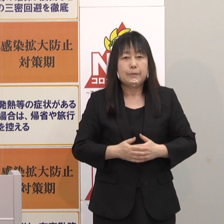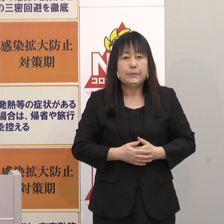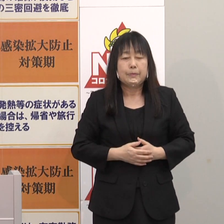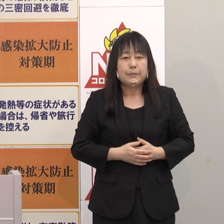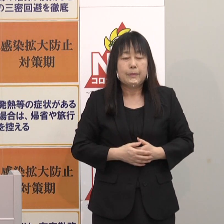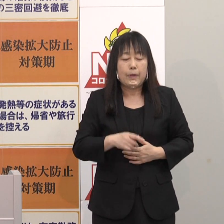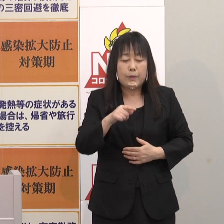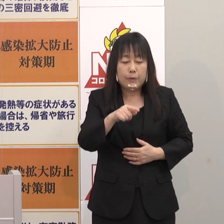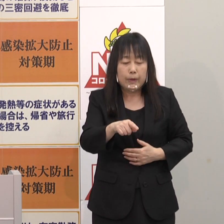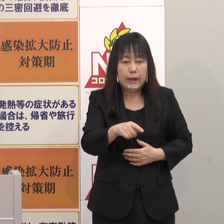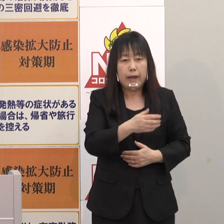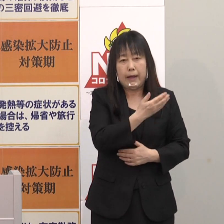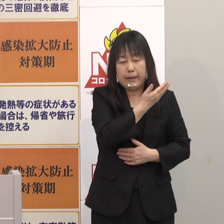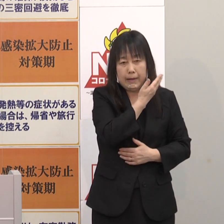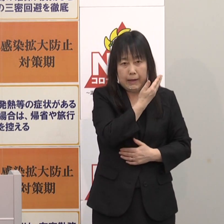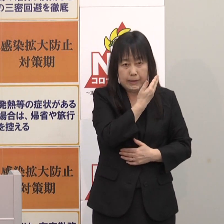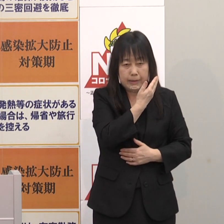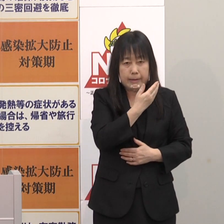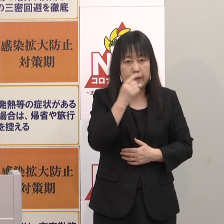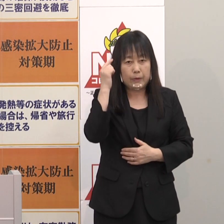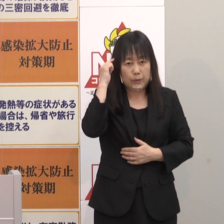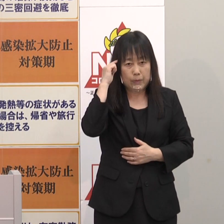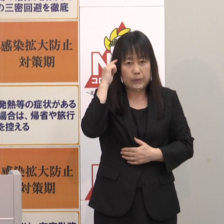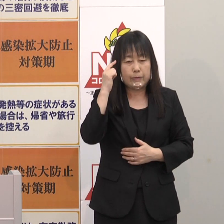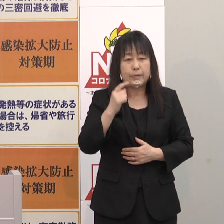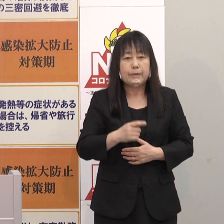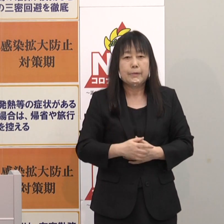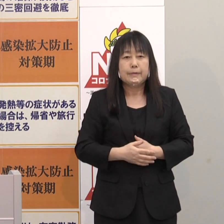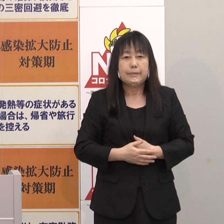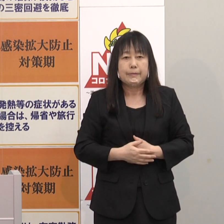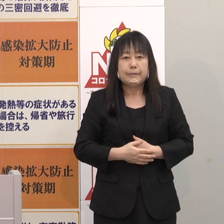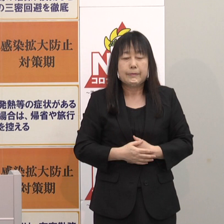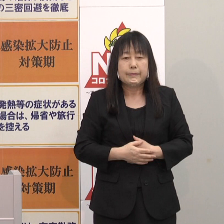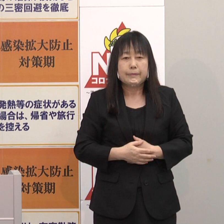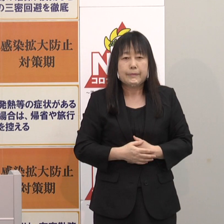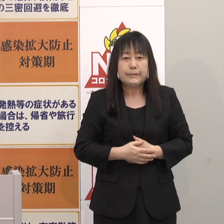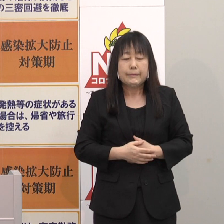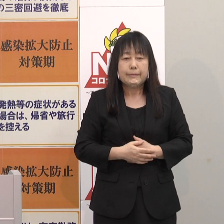取り組むということが一つ考えられると思います。